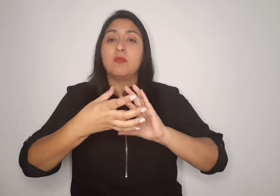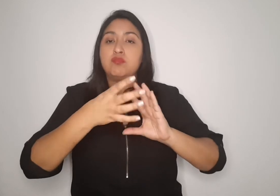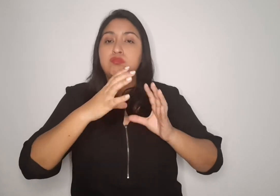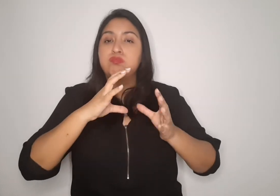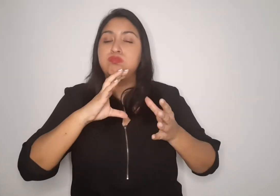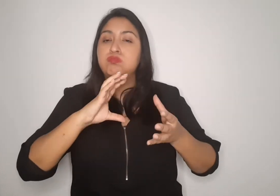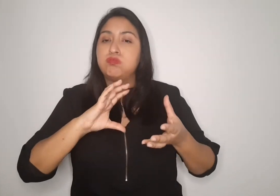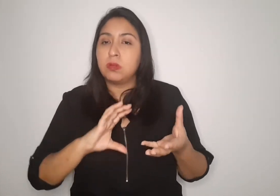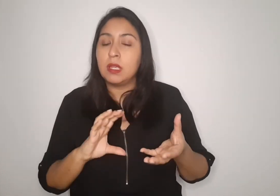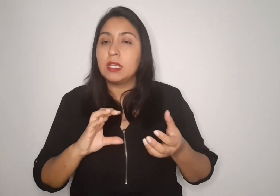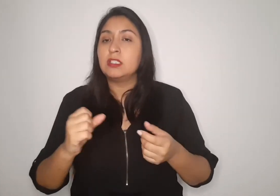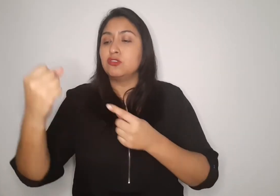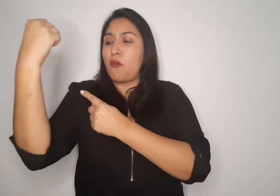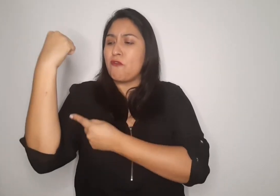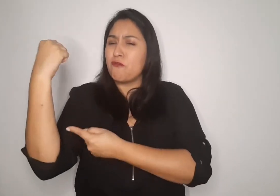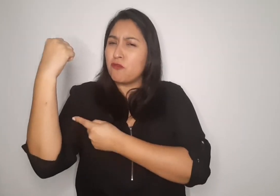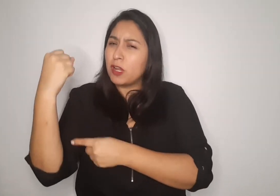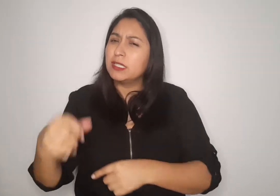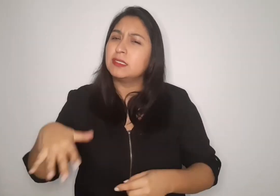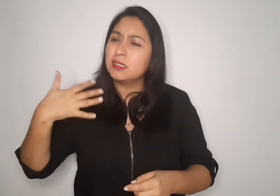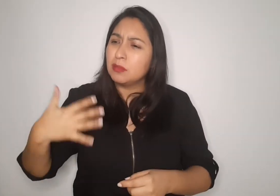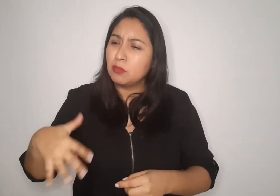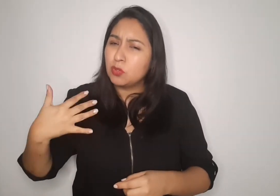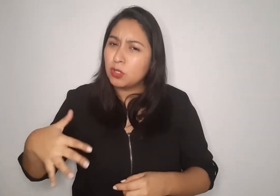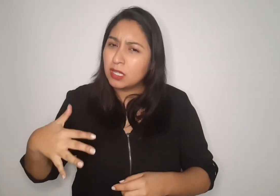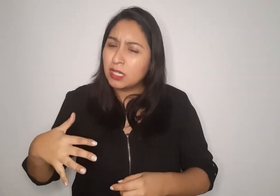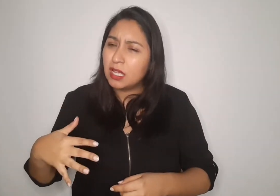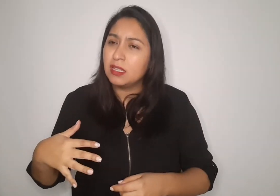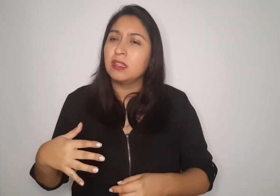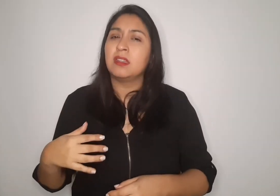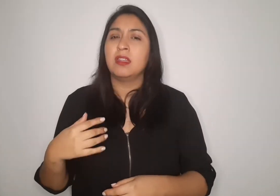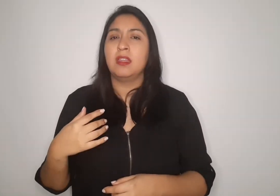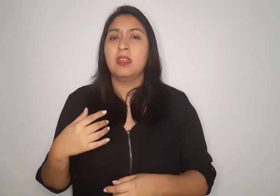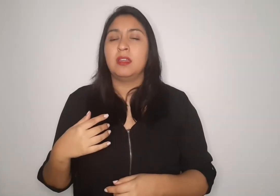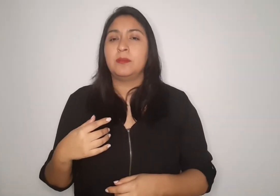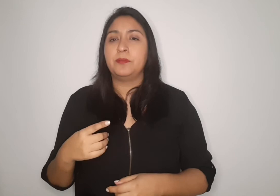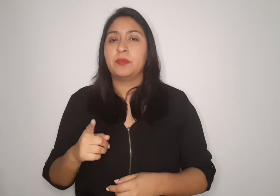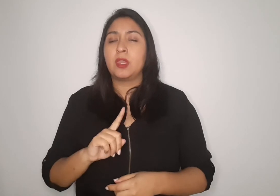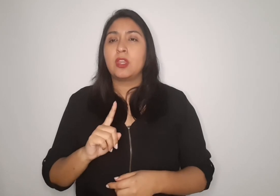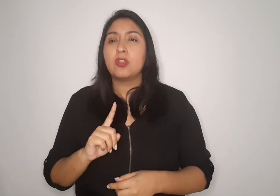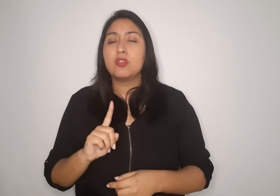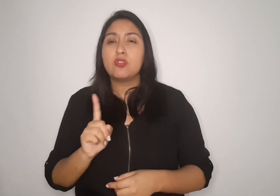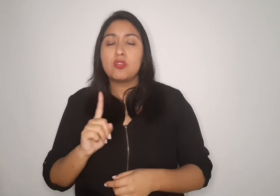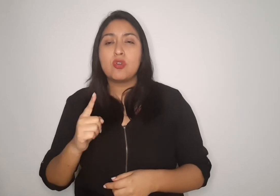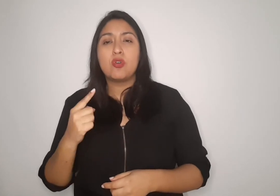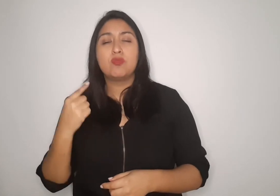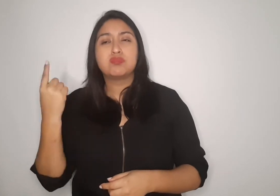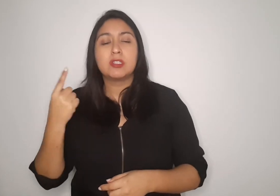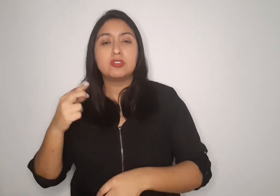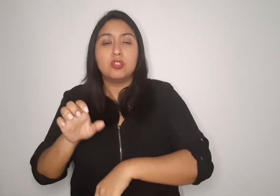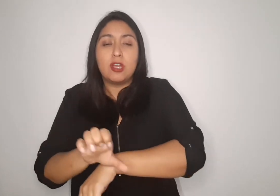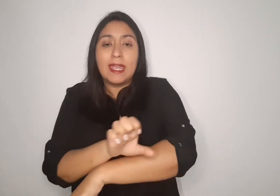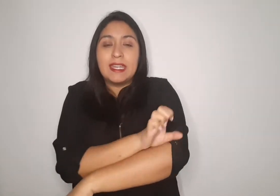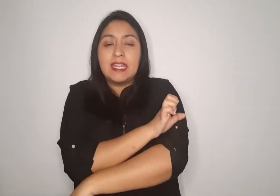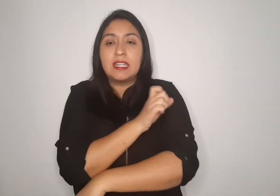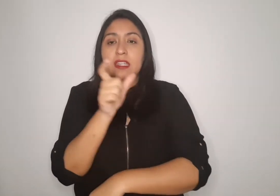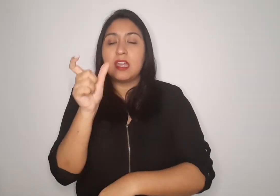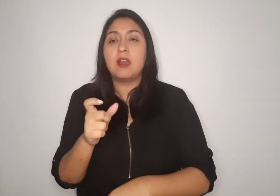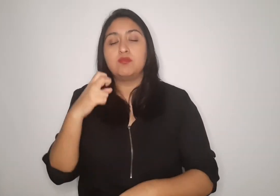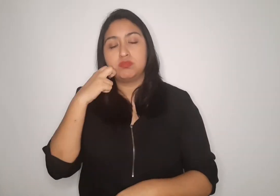más grandes que solo la energía o la intención humana. Estamos en la hora,